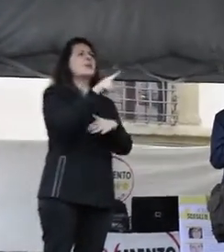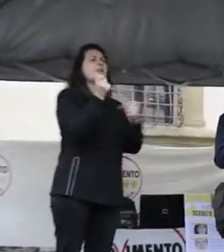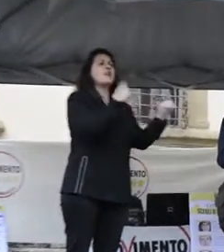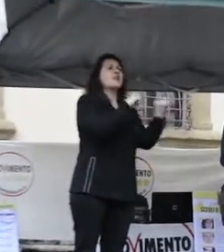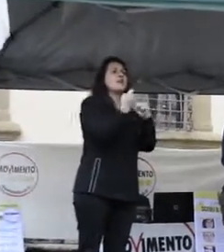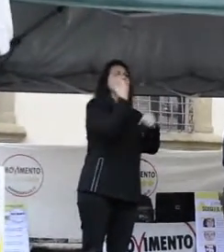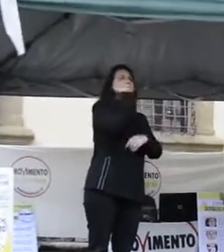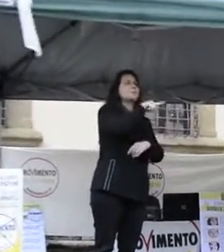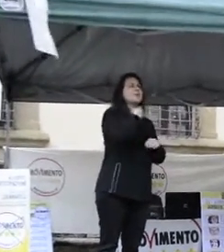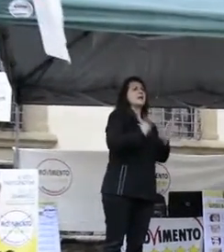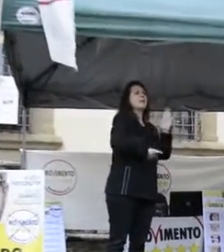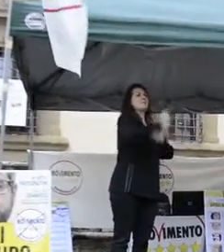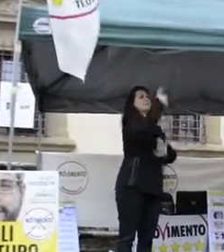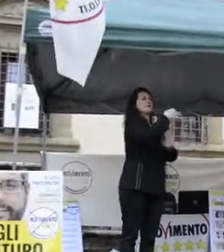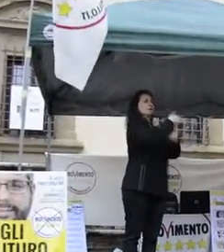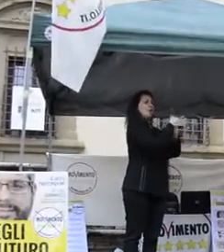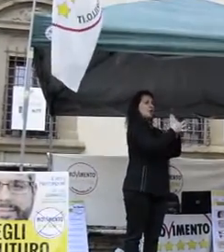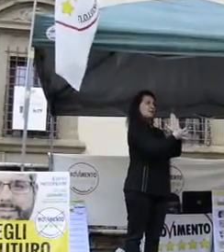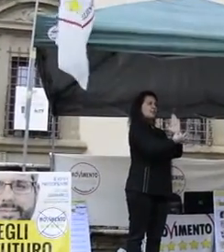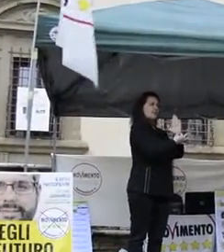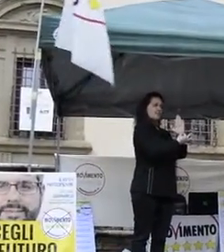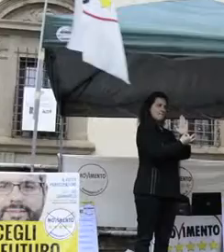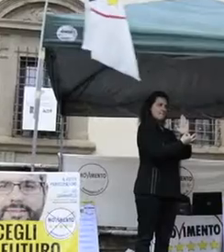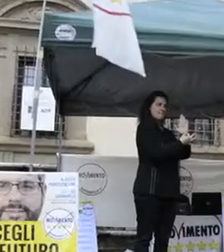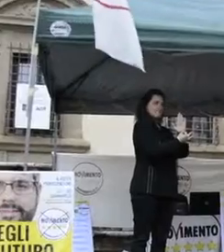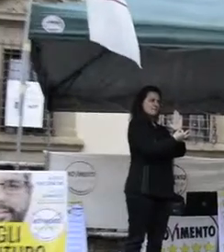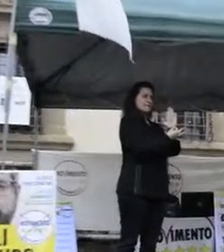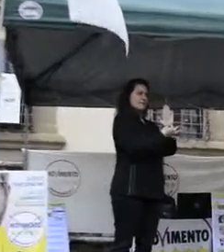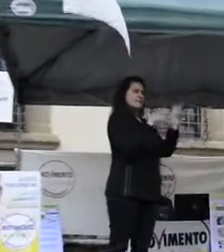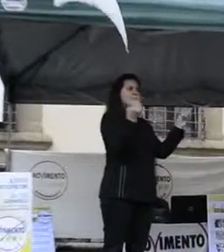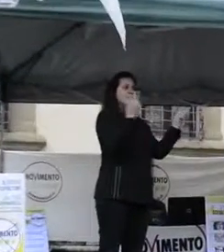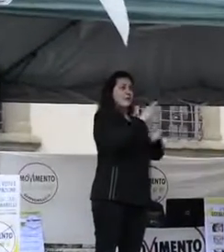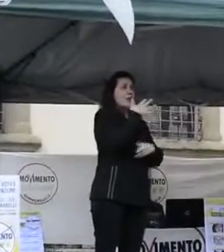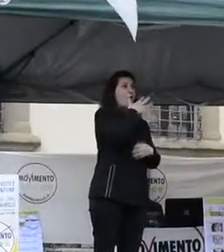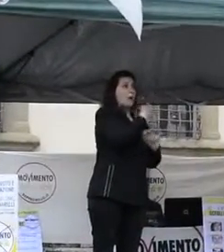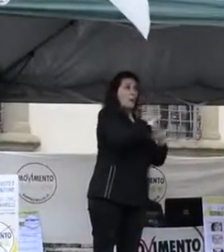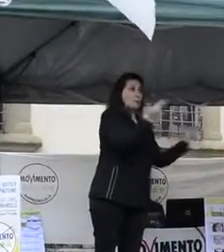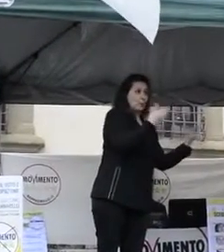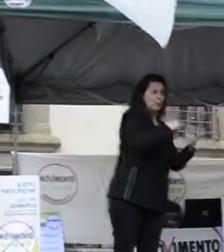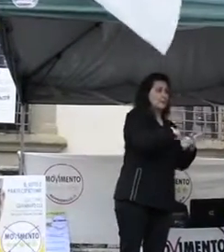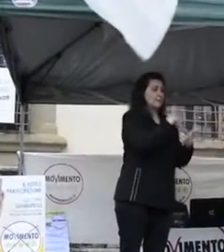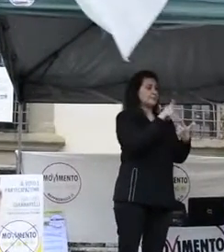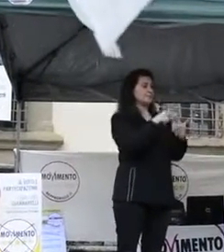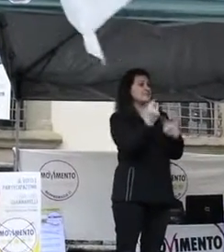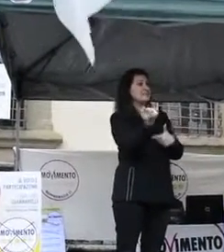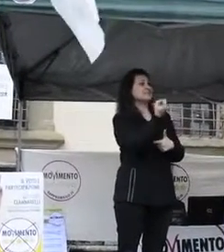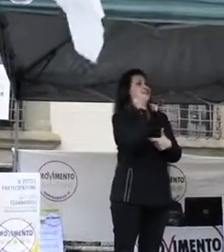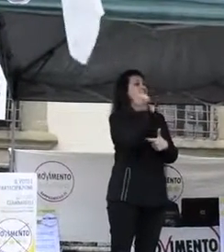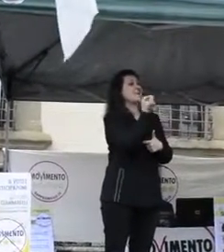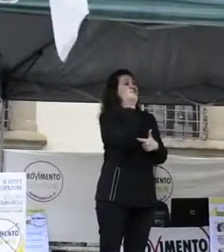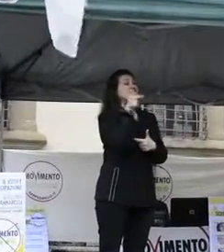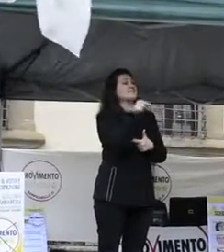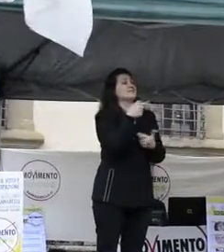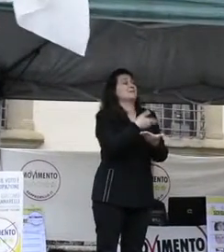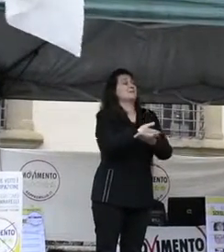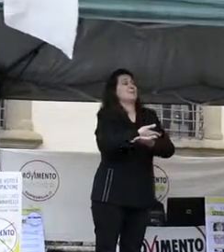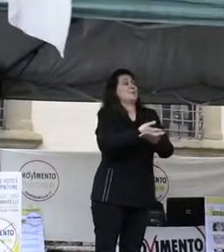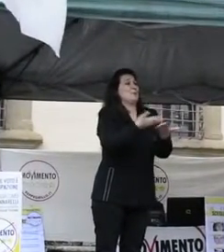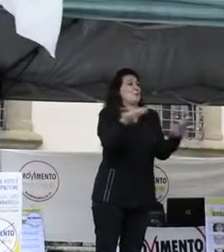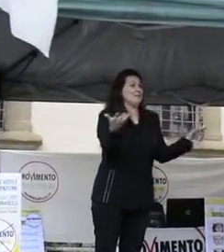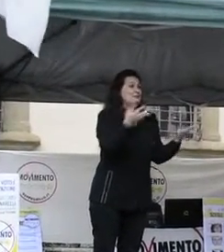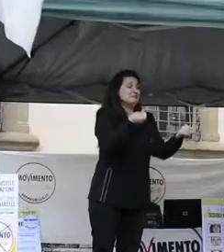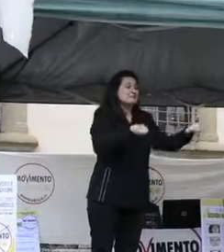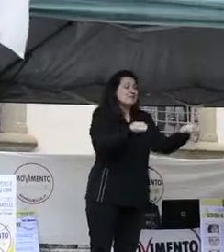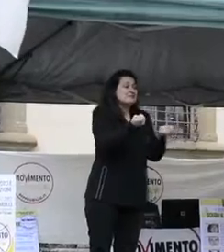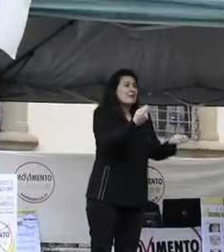delle priorità, che sono quelle che sono ovviamente l'acqua pubblica, i servizi che devono essere pubblici, gestiti